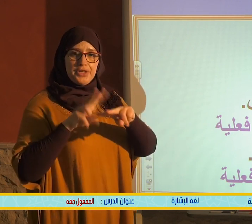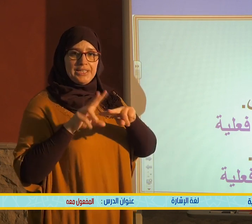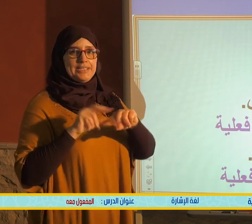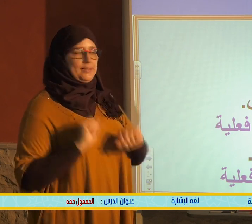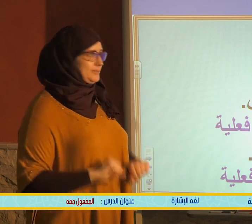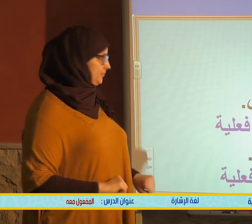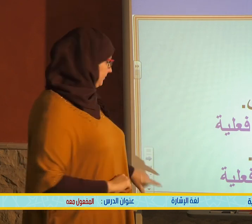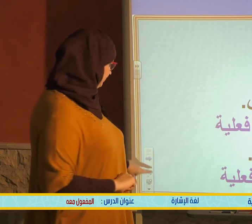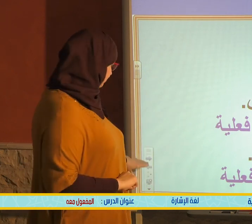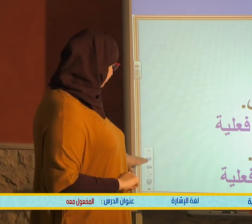فعلية.